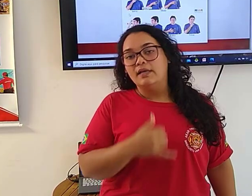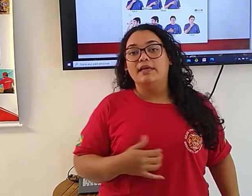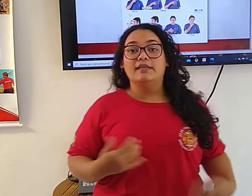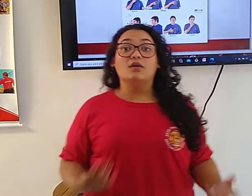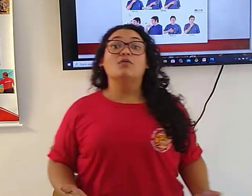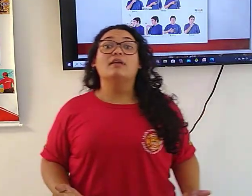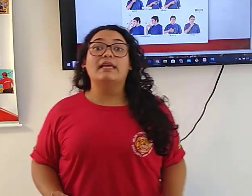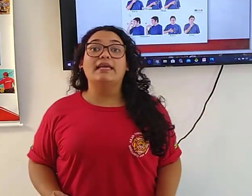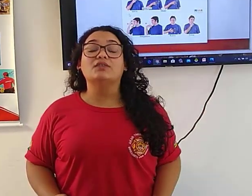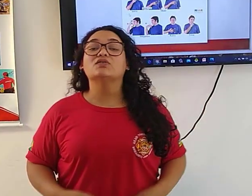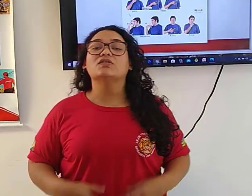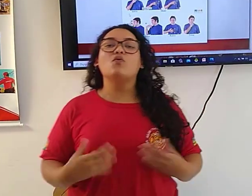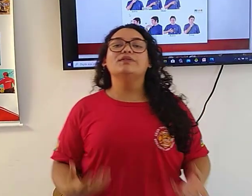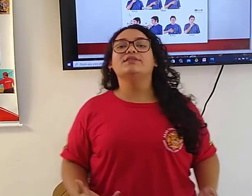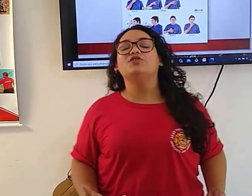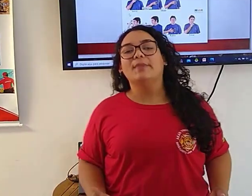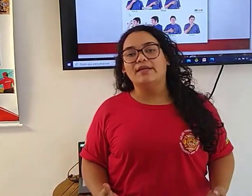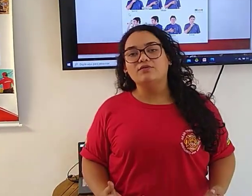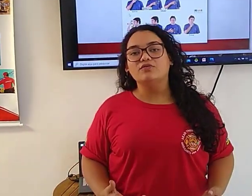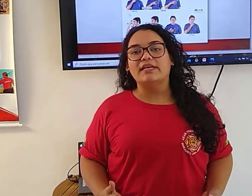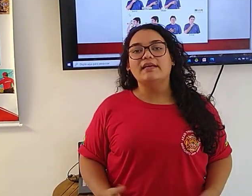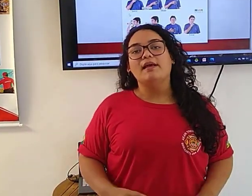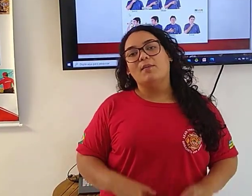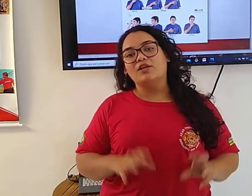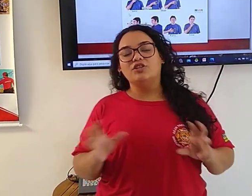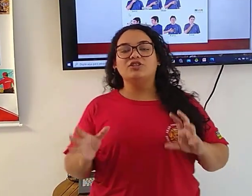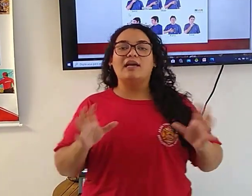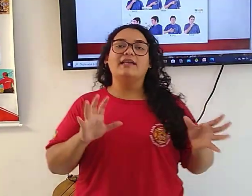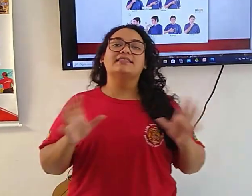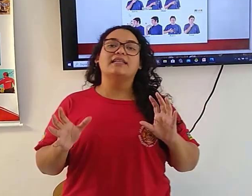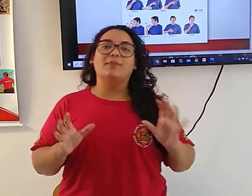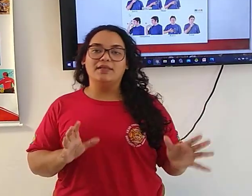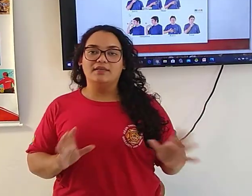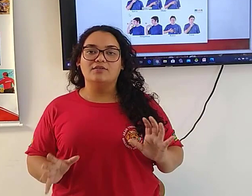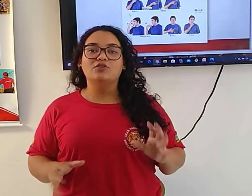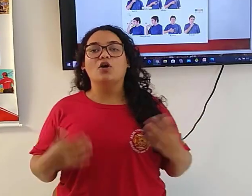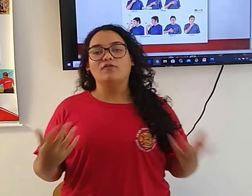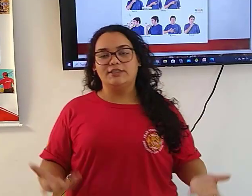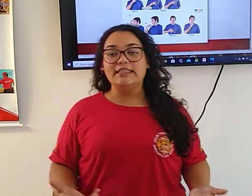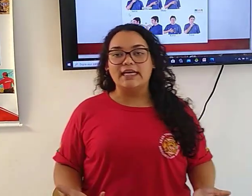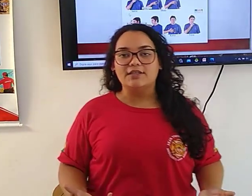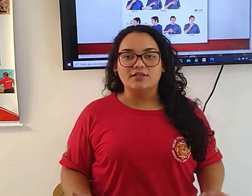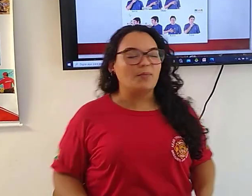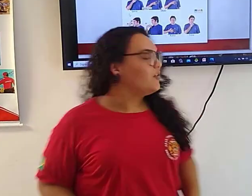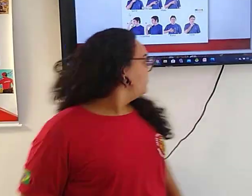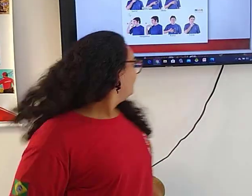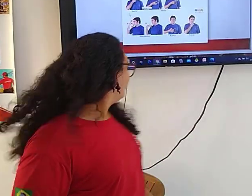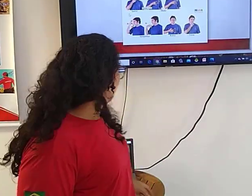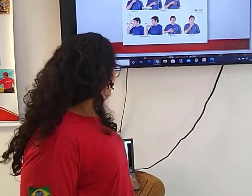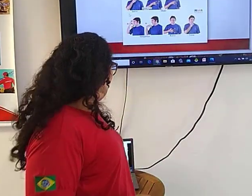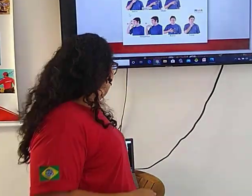Então, o que é isso? São alguns sentimentos, né? Pra gente já ir se adaptando a novos sinais, tá bom?